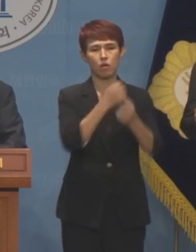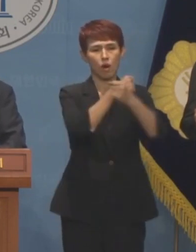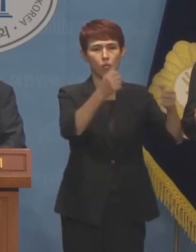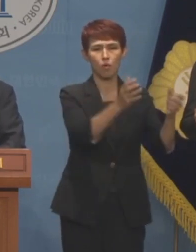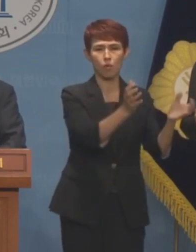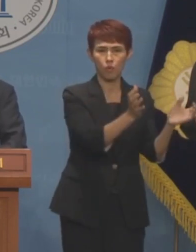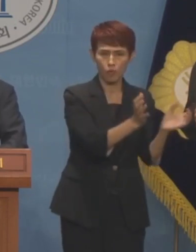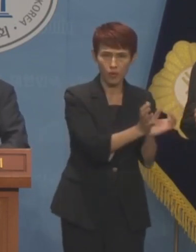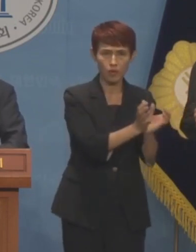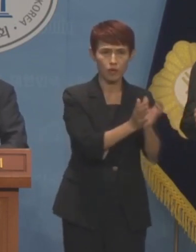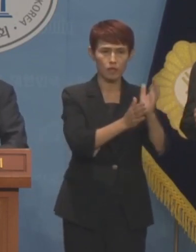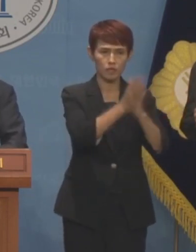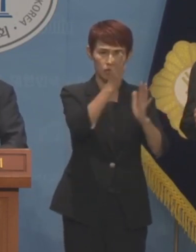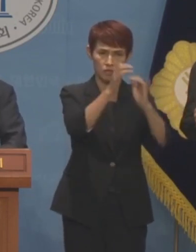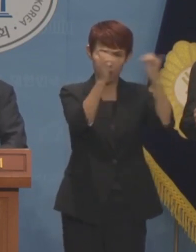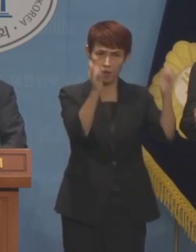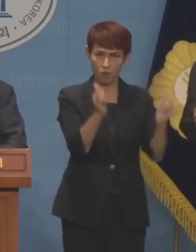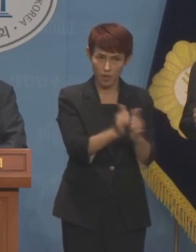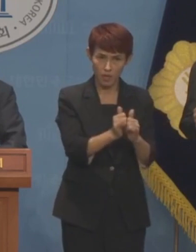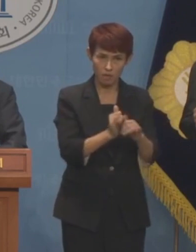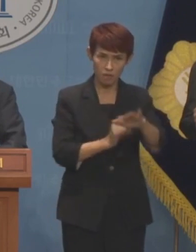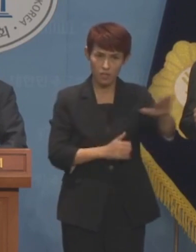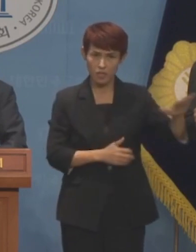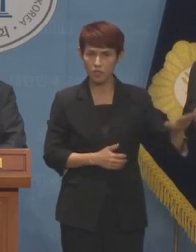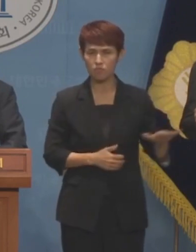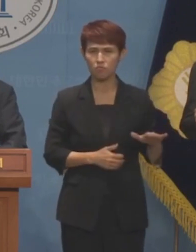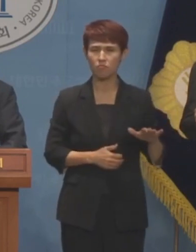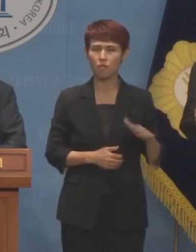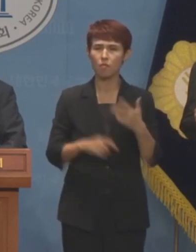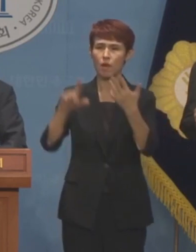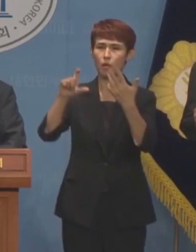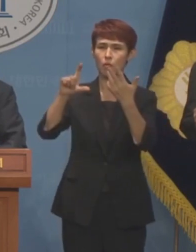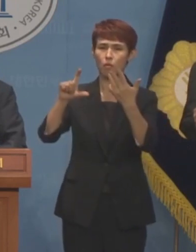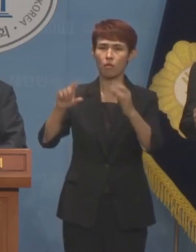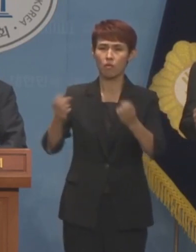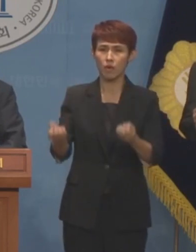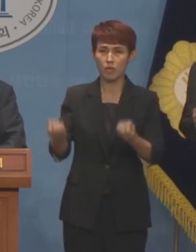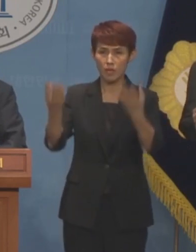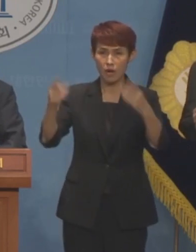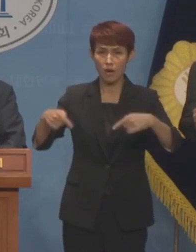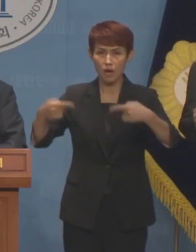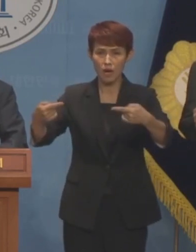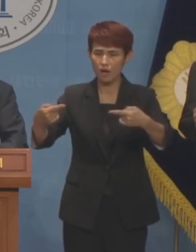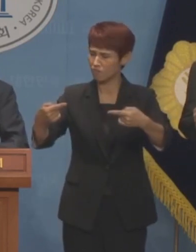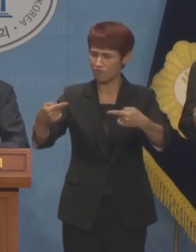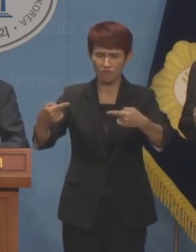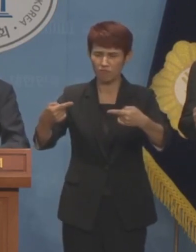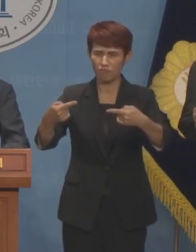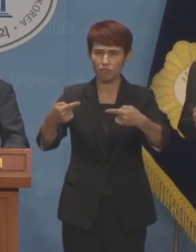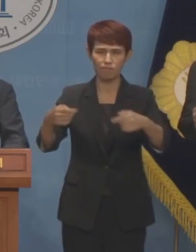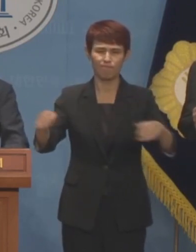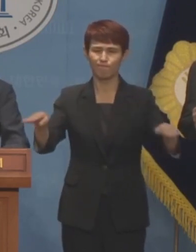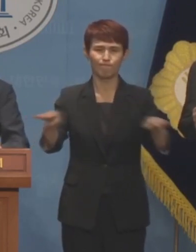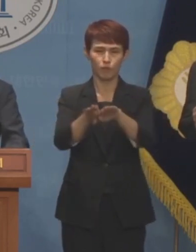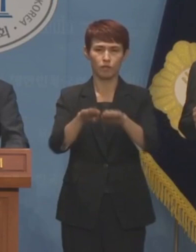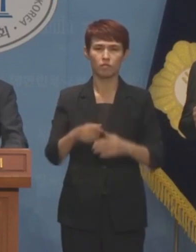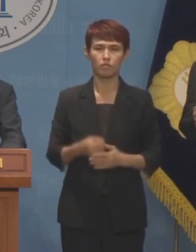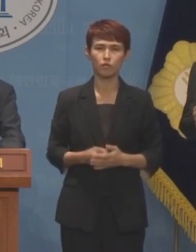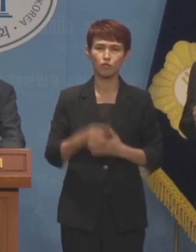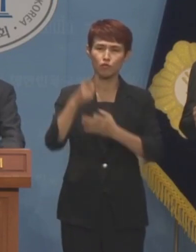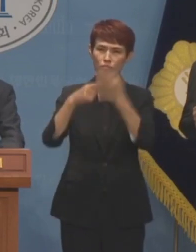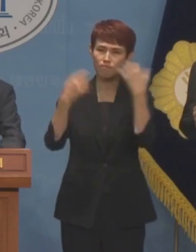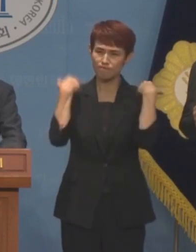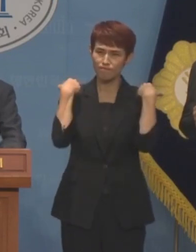시민사회 그리고 야권에서 대한민국의 광복을 기념하는 자리마저도 윤석열 정권